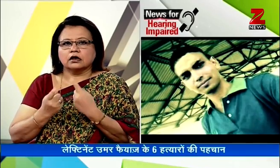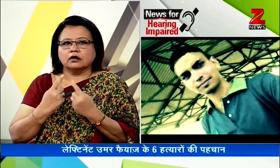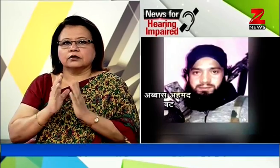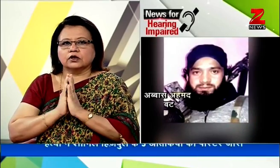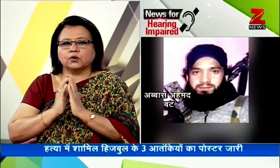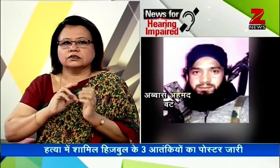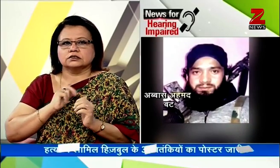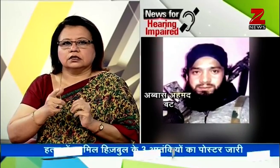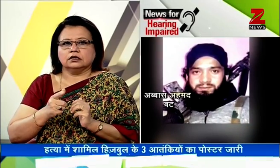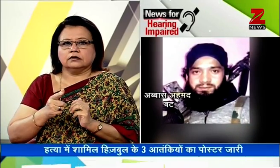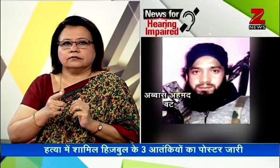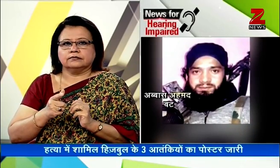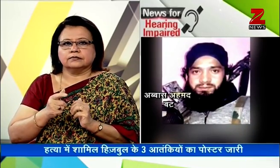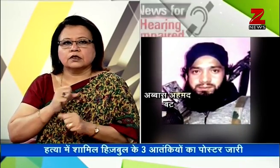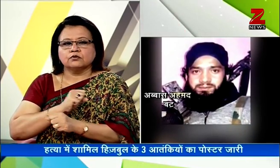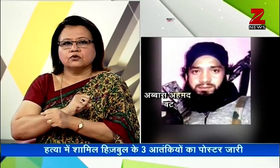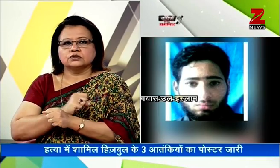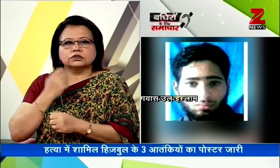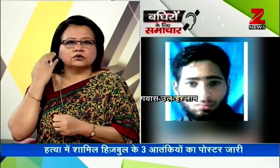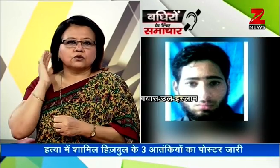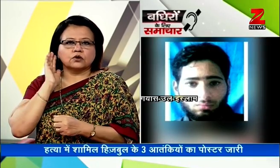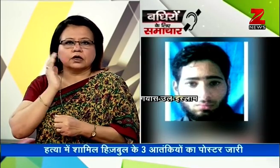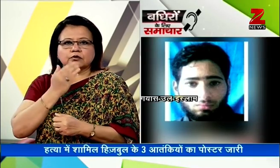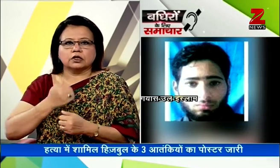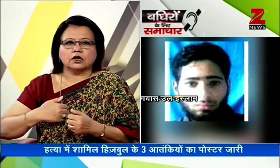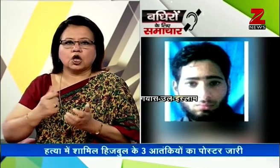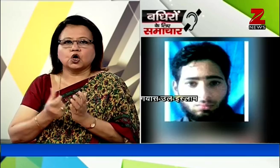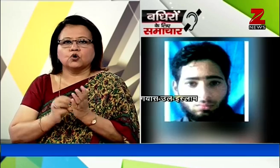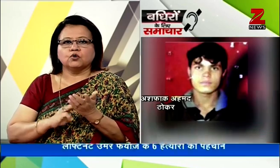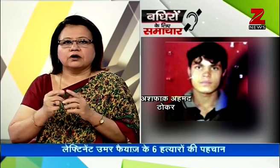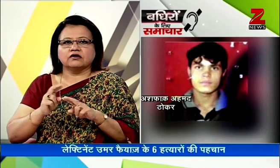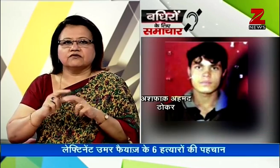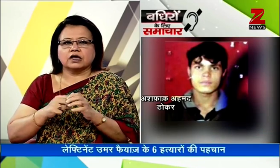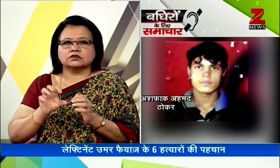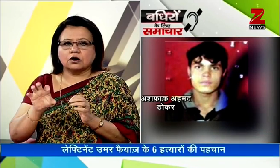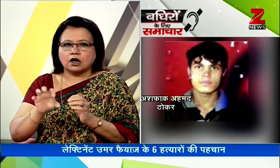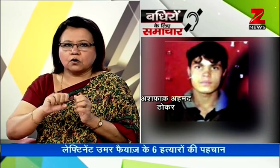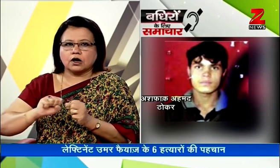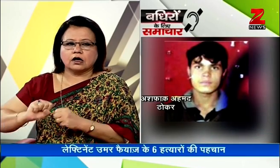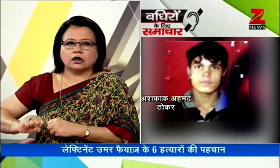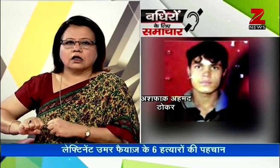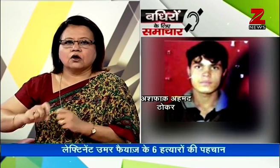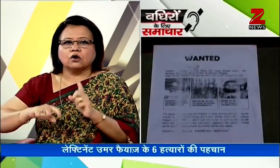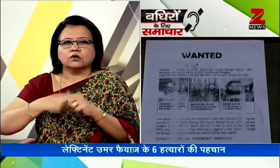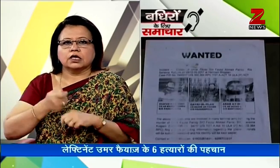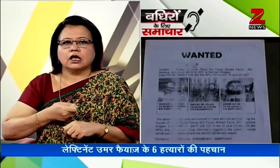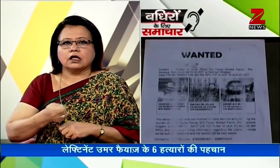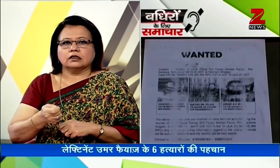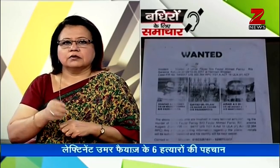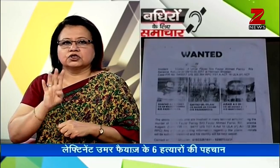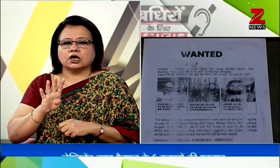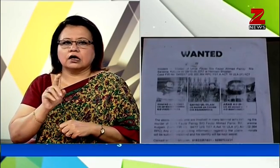सुराग बताने की अपील की है। पुलिस सूत्रों के मुताबिक उमर फयाज को अगवा करने और उनकी हत्या